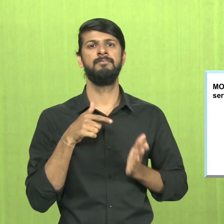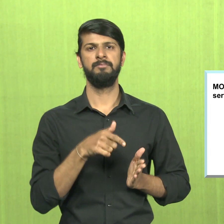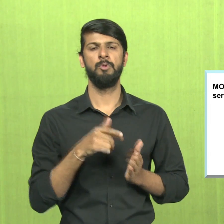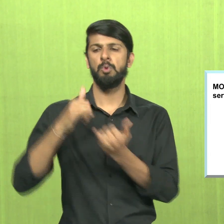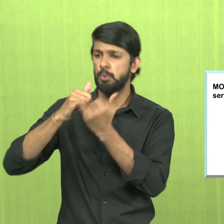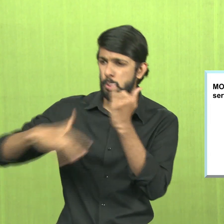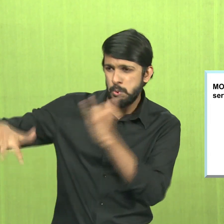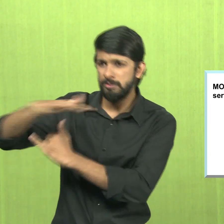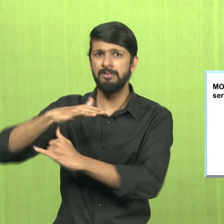ए